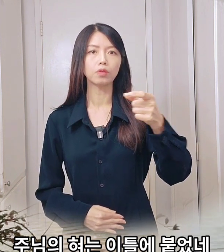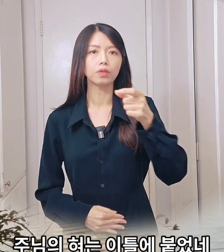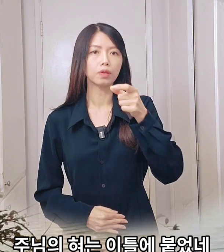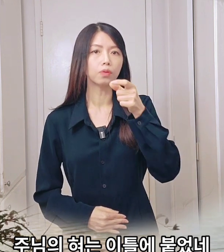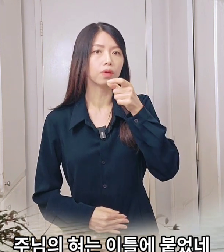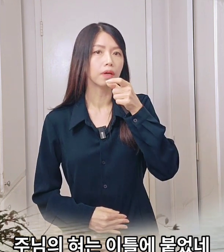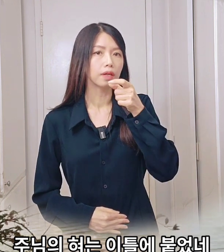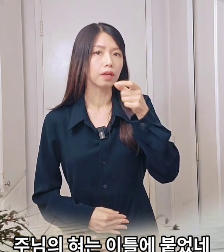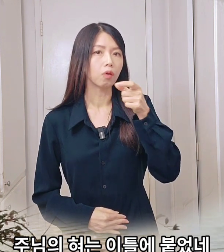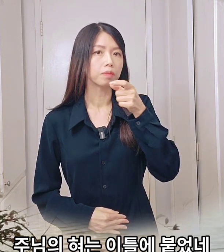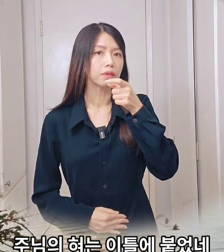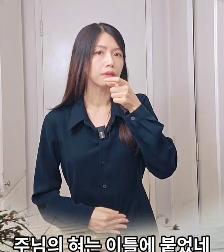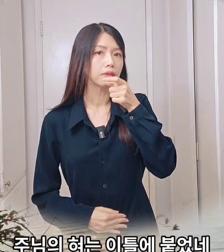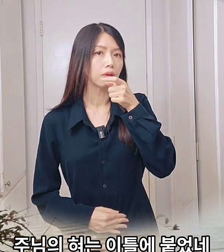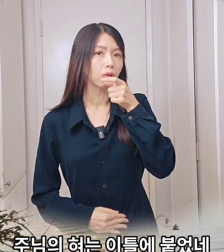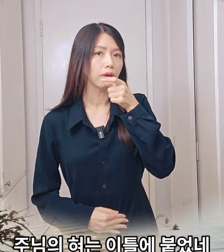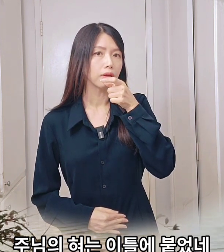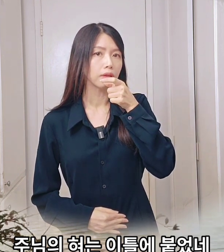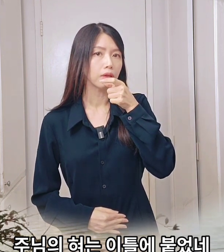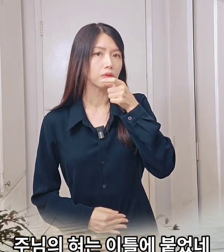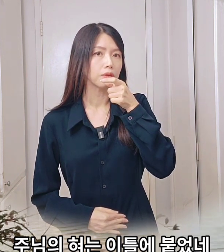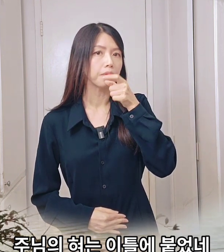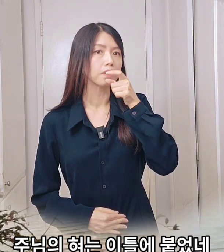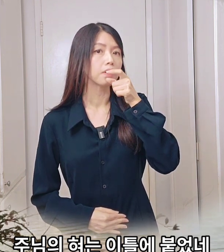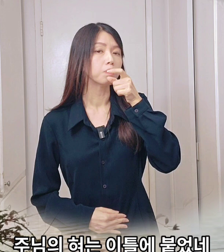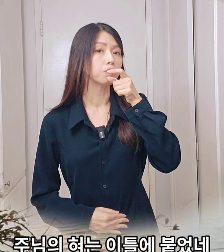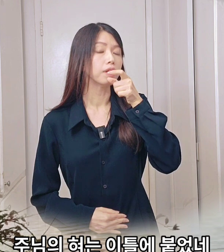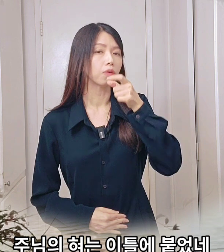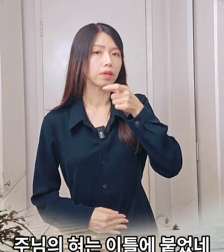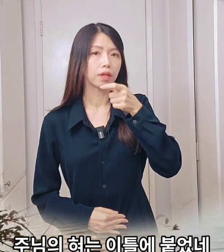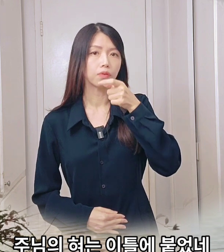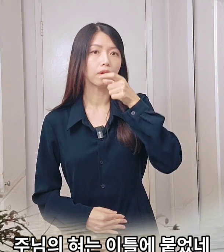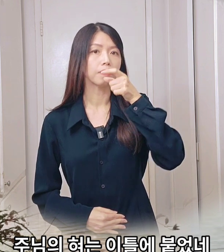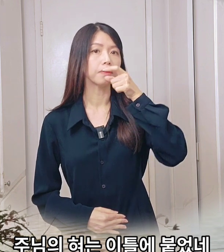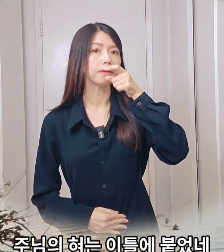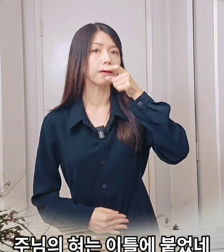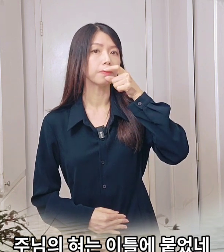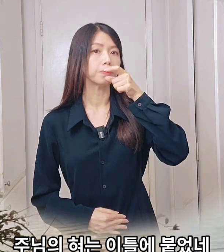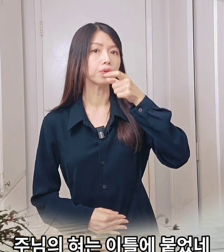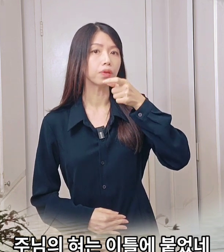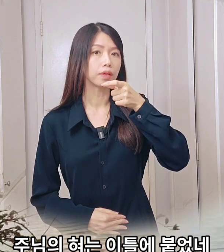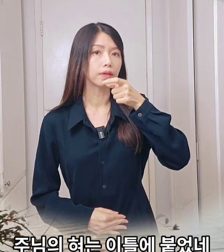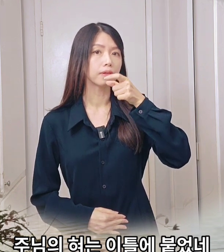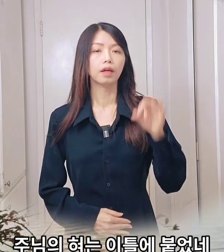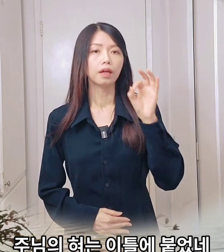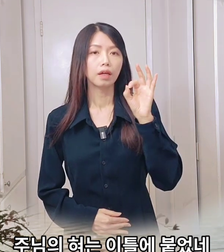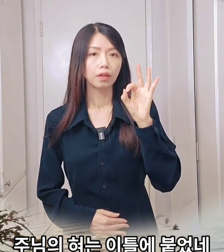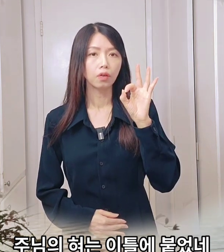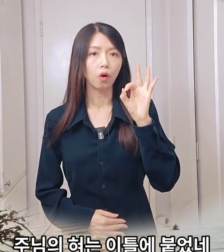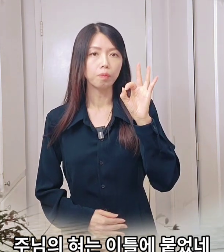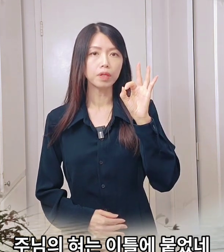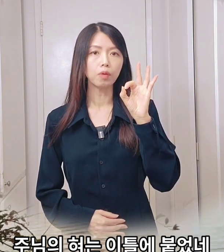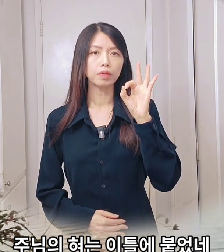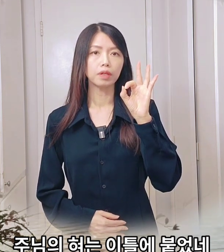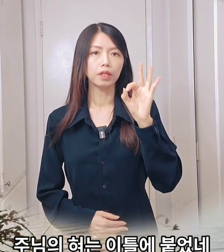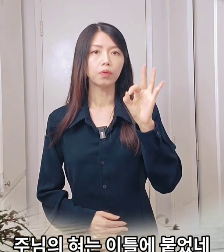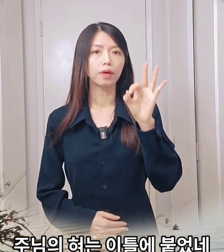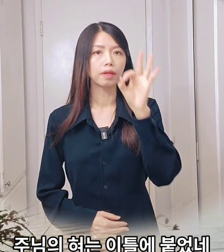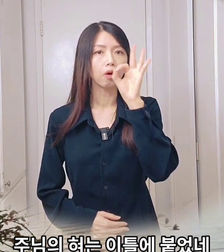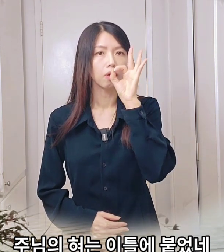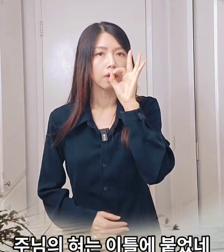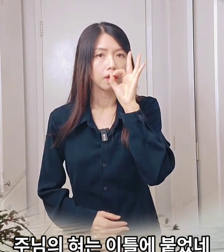살짝 벌려주시고 이 엄지를 턱에 이렇게 대주시면 물이라고 하는 수어가 됩니다. 물. 그리고